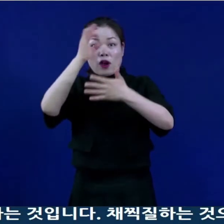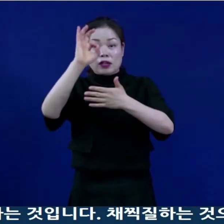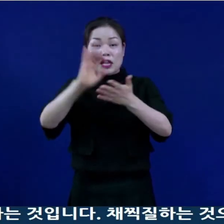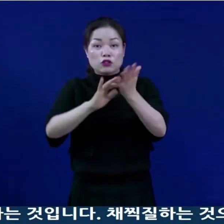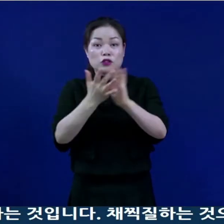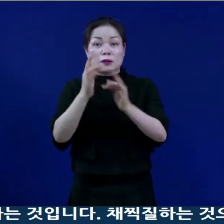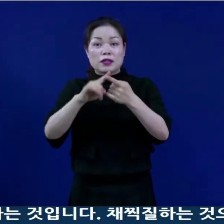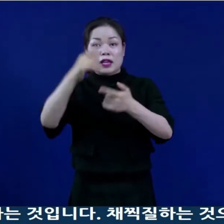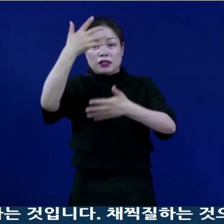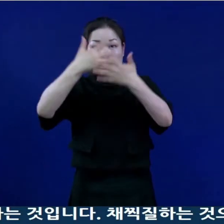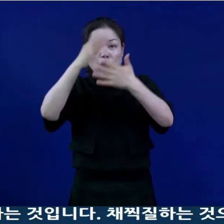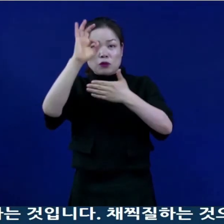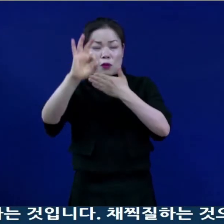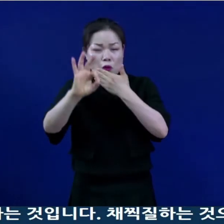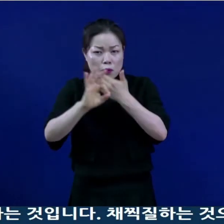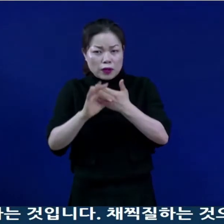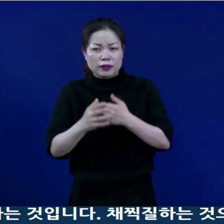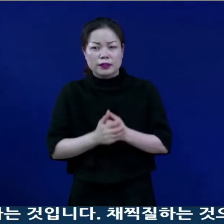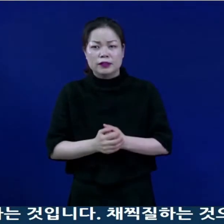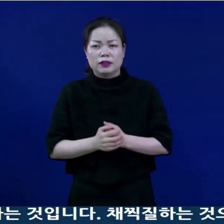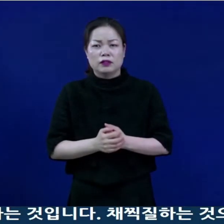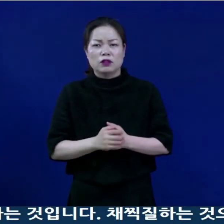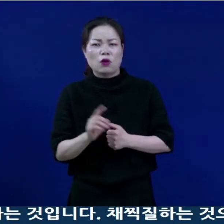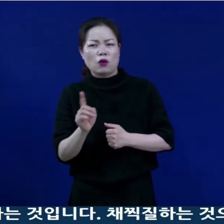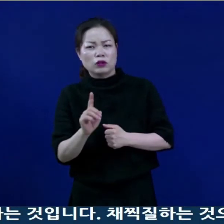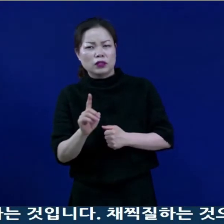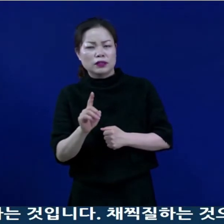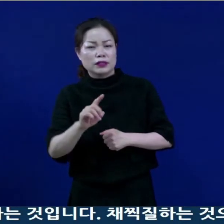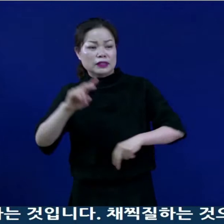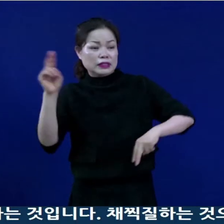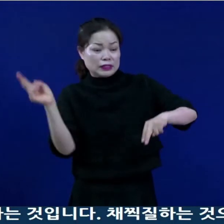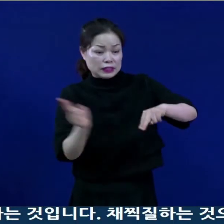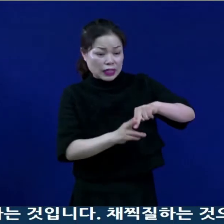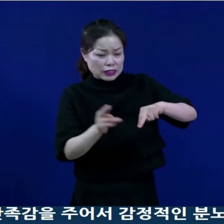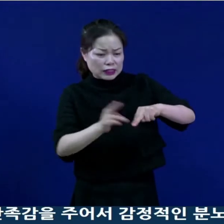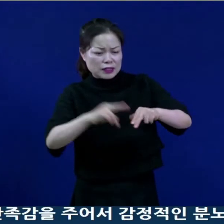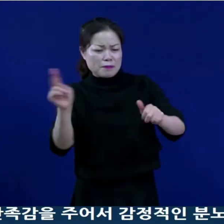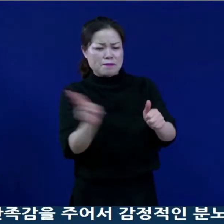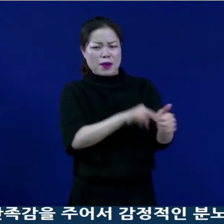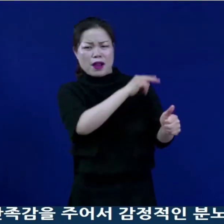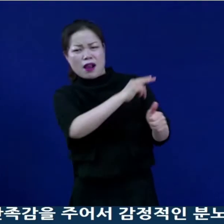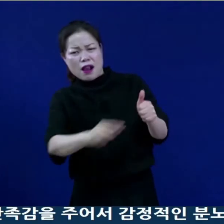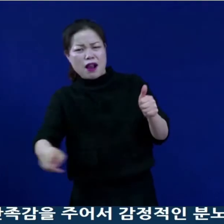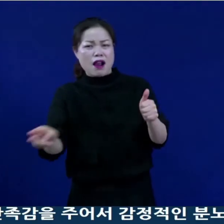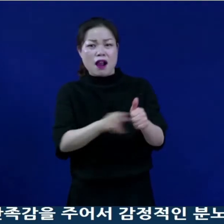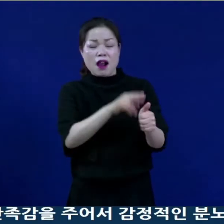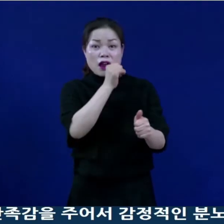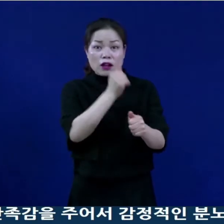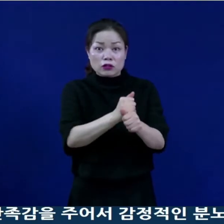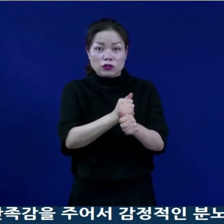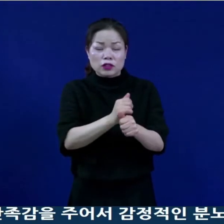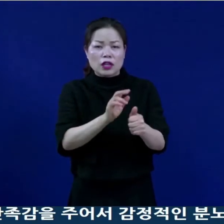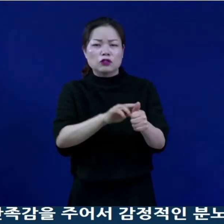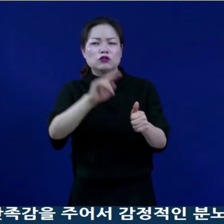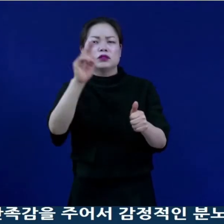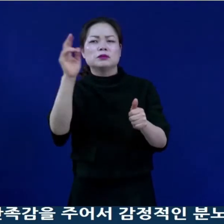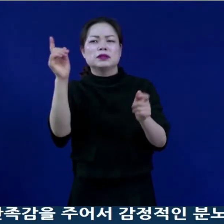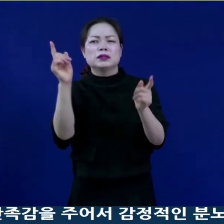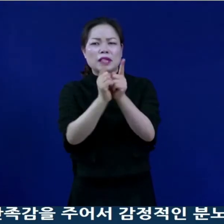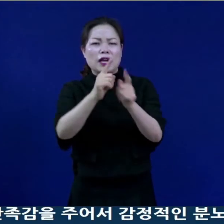아주 철저한 고증에 기반해서 어떤 채찍질인가를 잘 보여주고 있는데요, 예수님이 당한